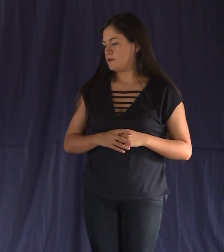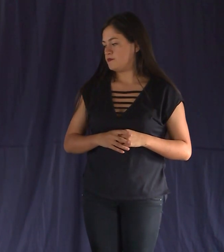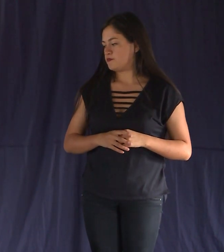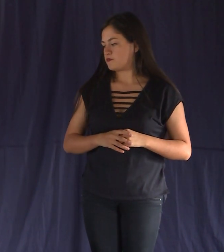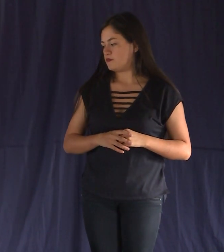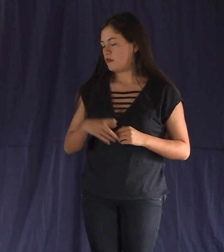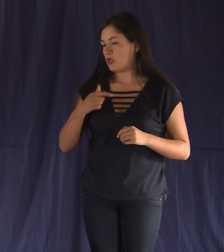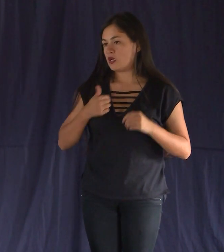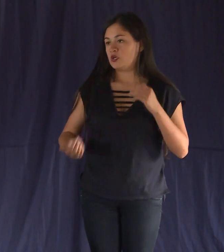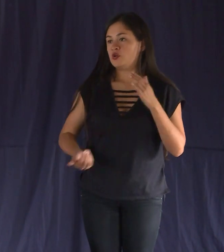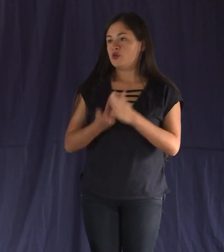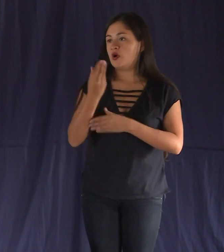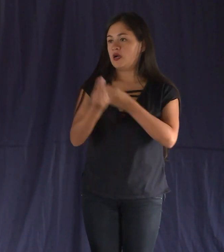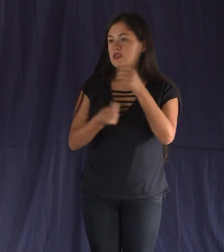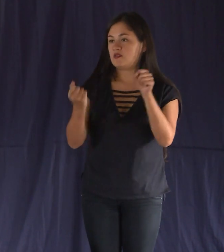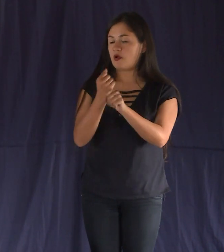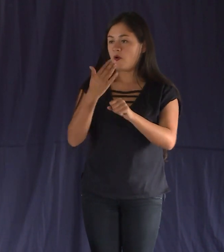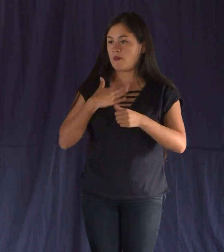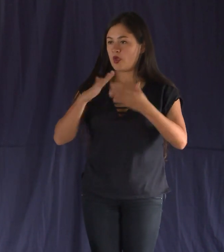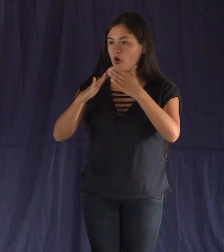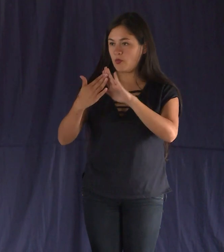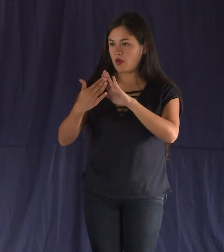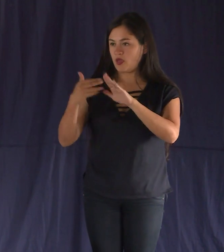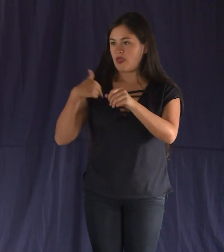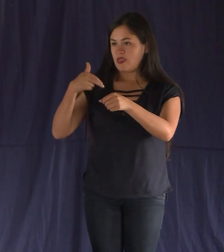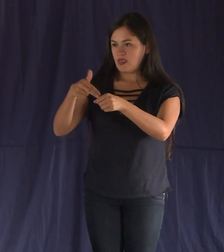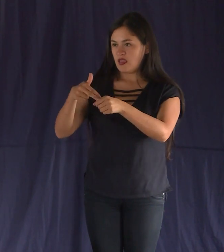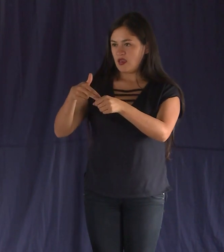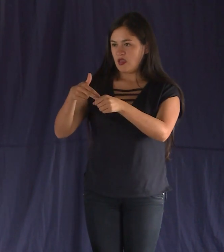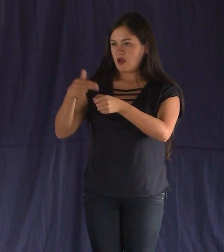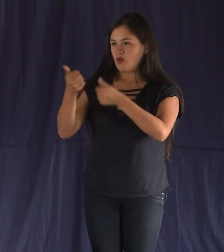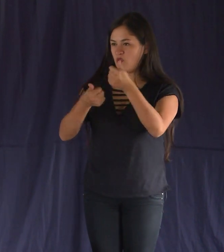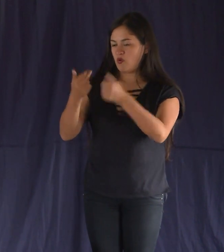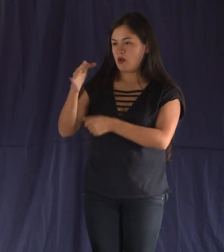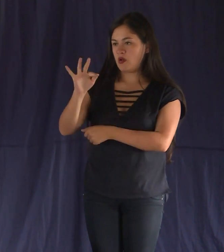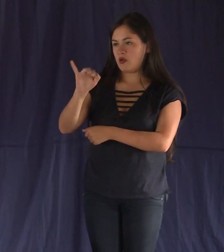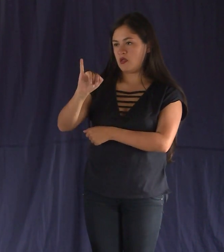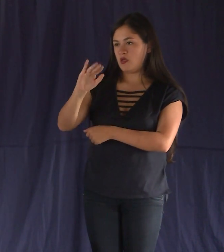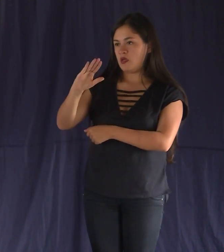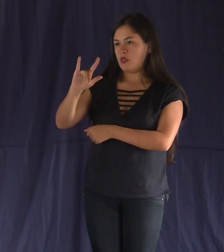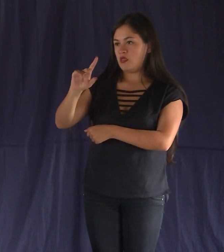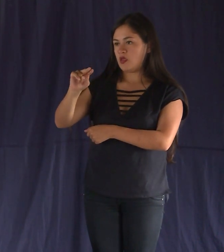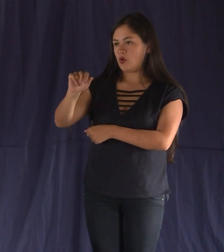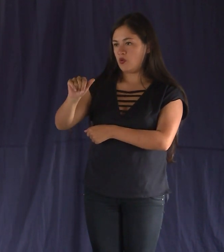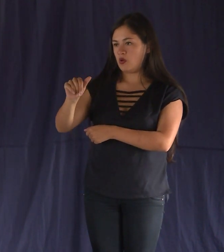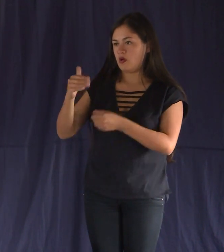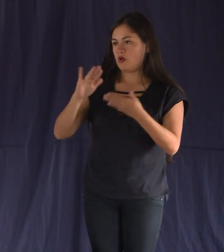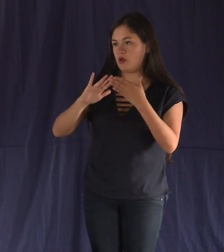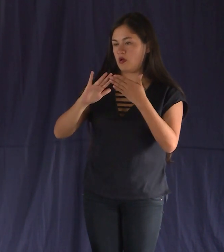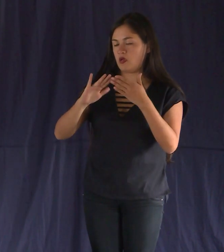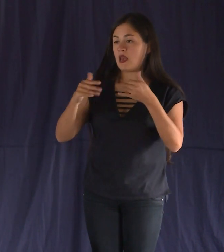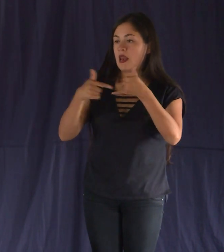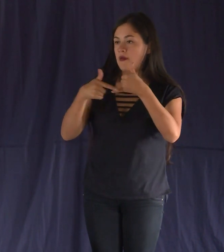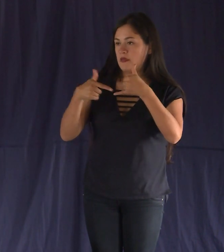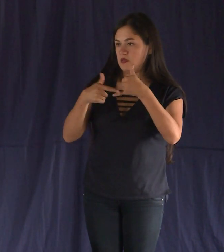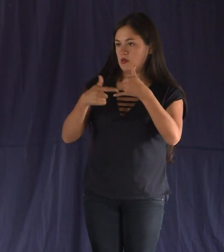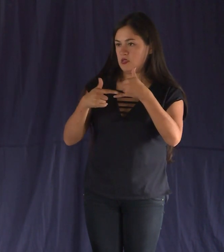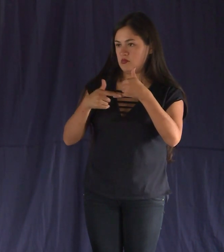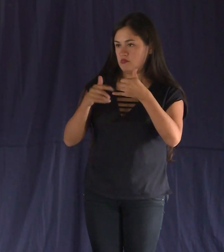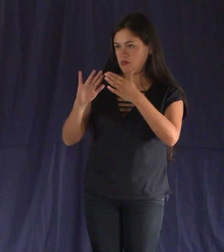termino haciendo mi trabajo en la comunidad indígena, en una comunidad indígena ticuna en el Amazonas, un